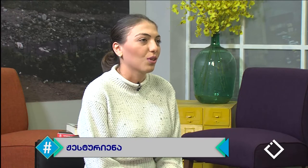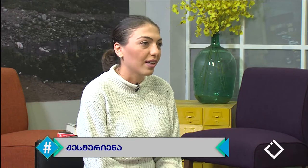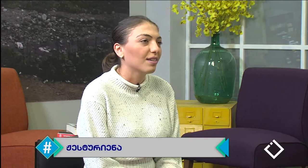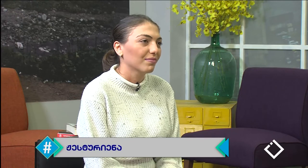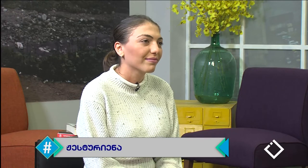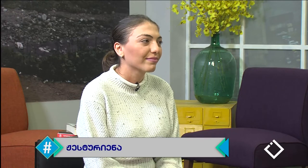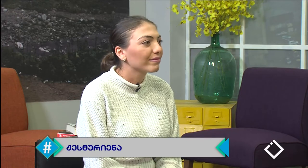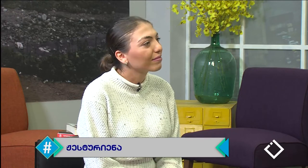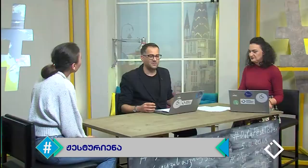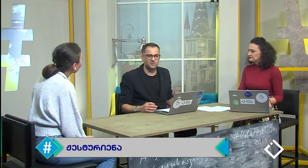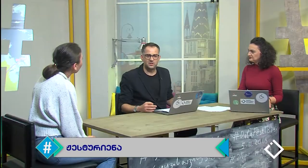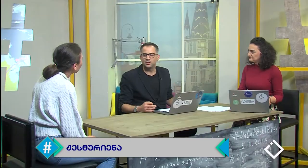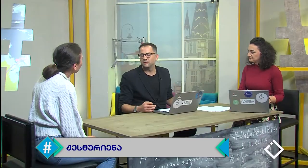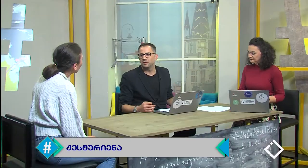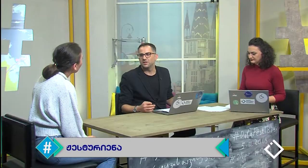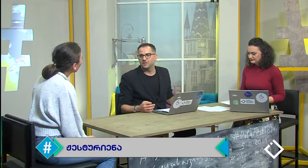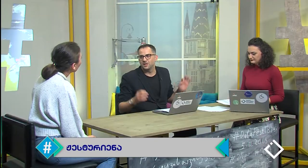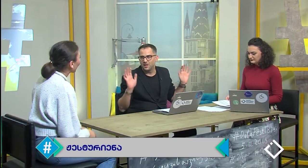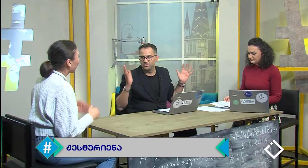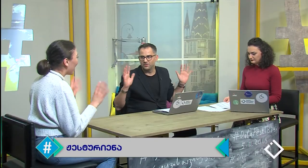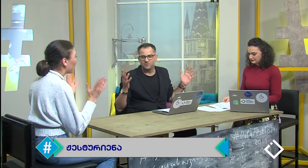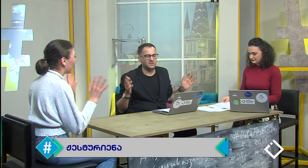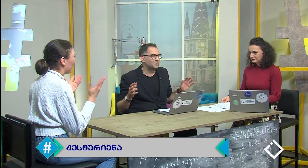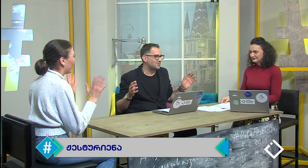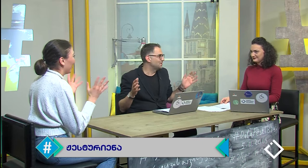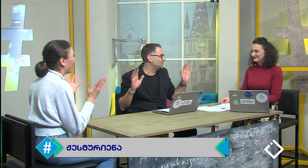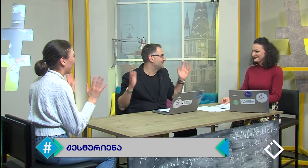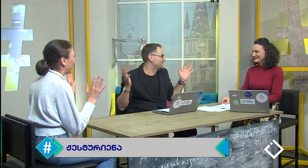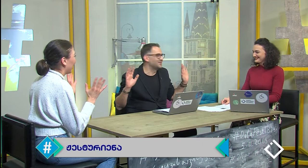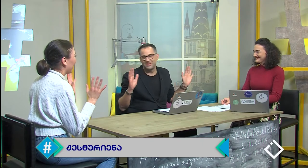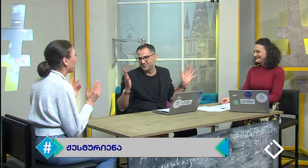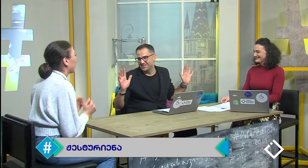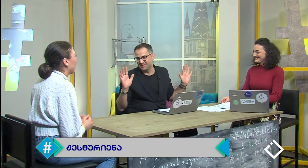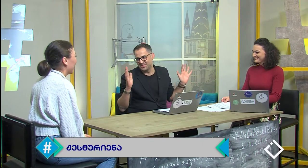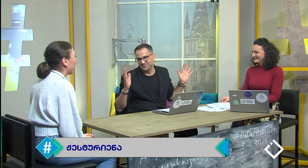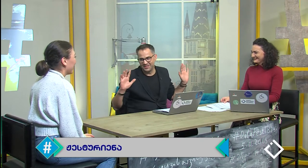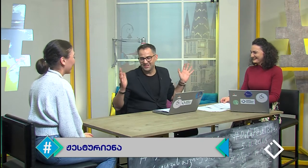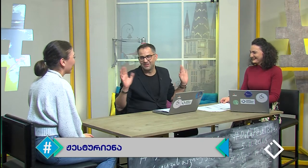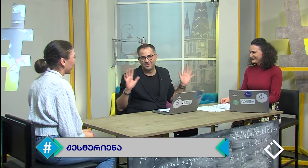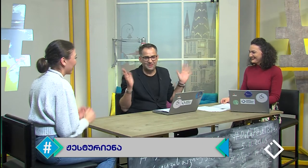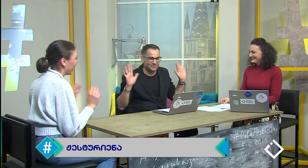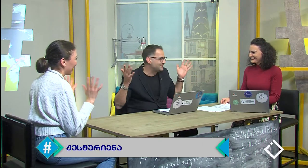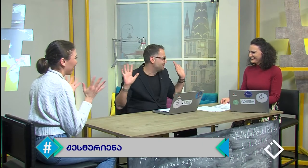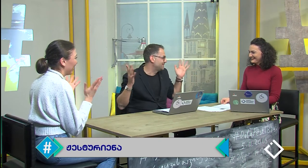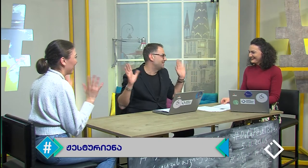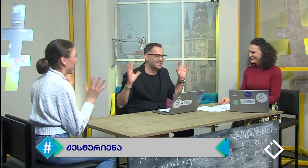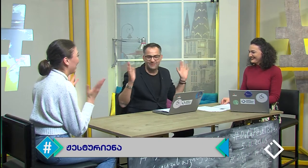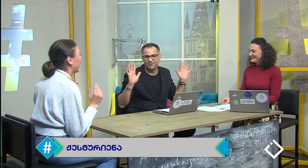ენა. ერთადერთი რაც მე ვიცი ჟესტურ ენაზე, ეს არის აპლოდისმენტები და მე მინდა ყველა იმ ადამიანს, ვინც ამ ჟესტურ ენას სწავლობს, აპლოდისმენტები ესეთ